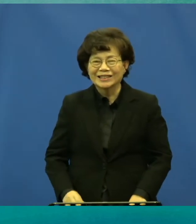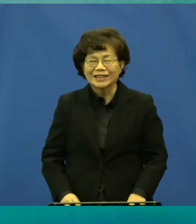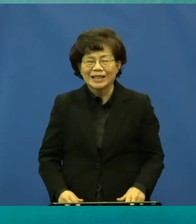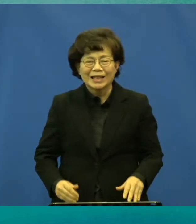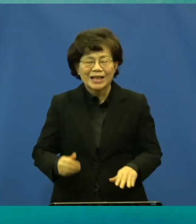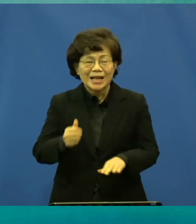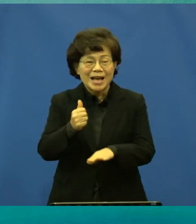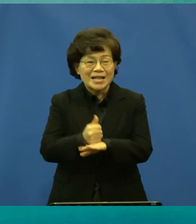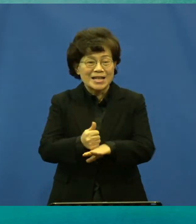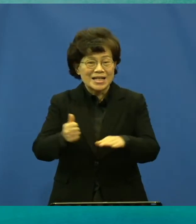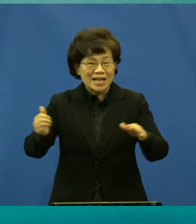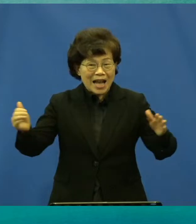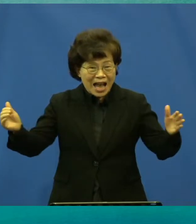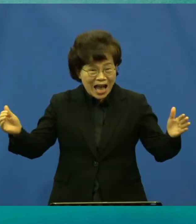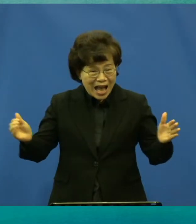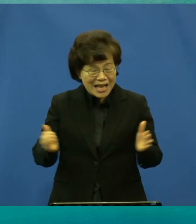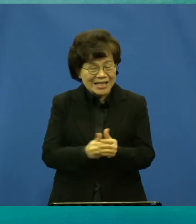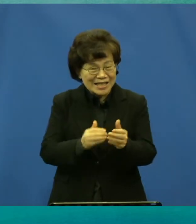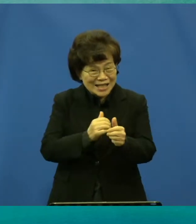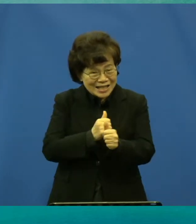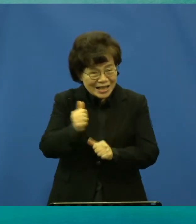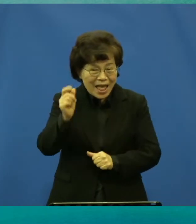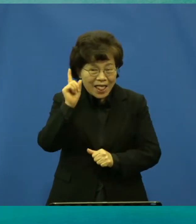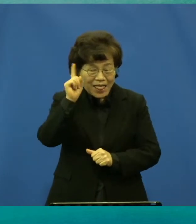끝까지 승리합시다.